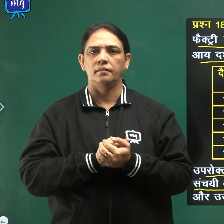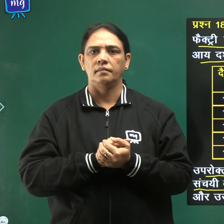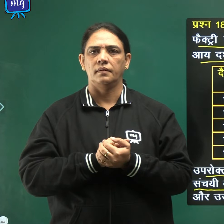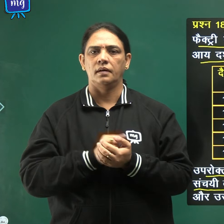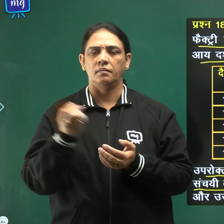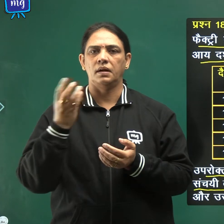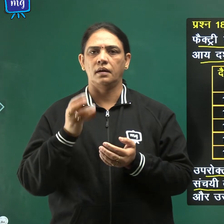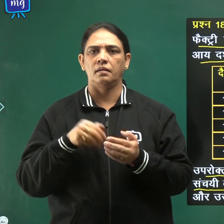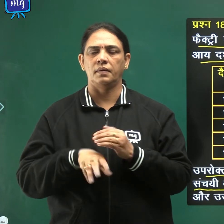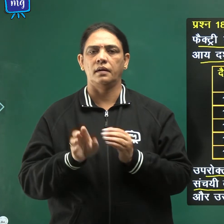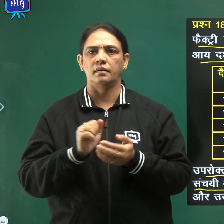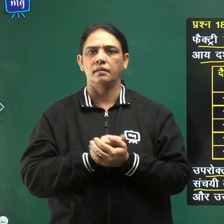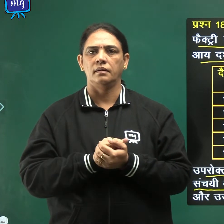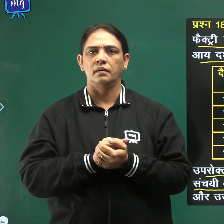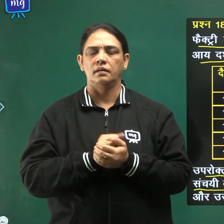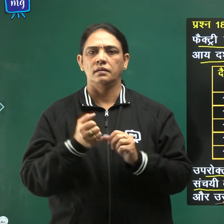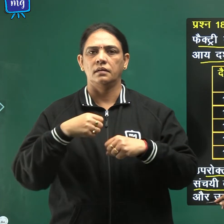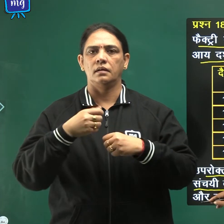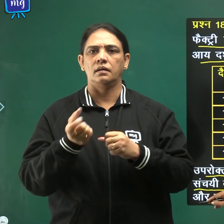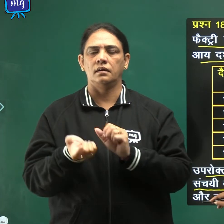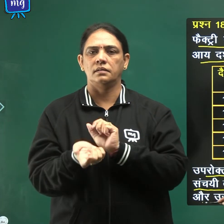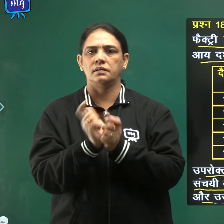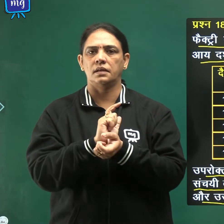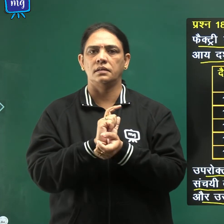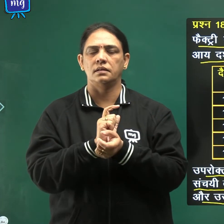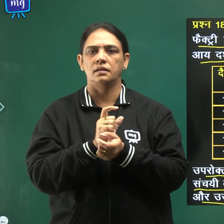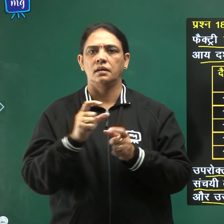बंटन में बदलिए